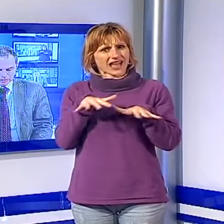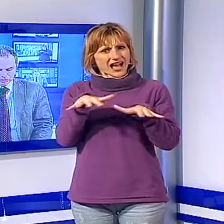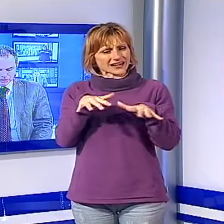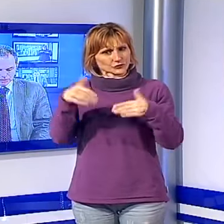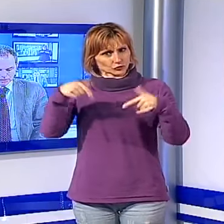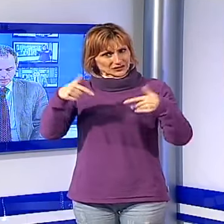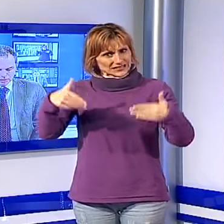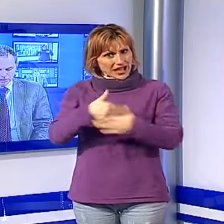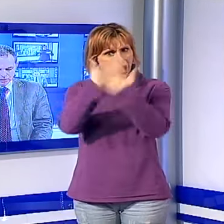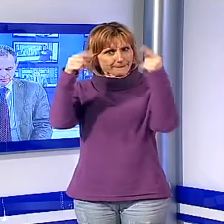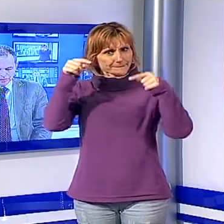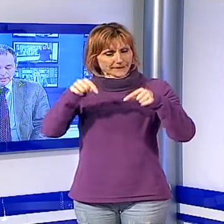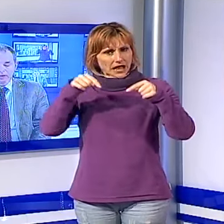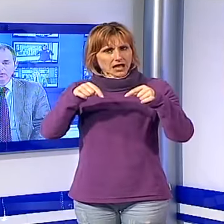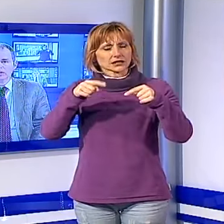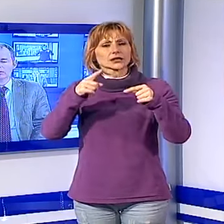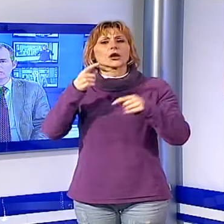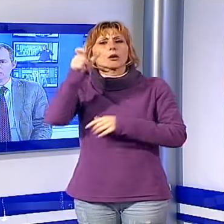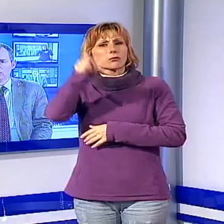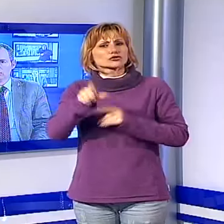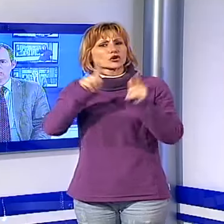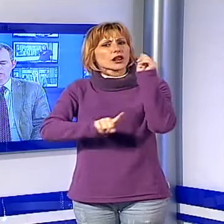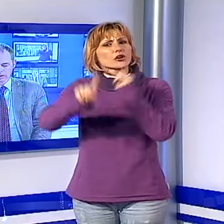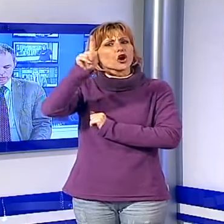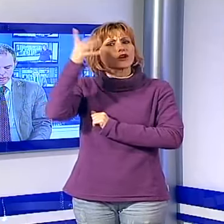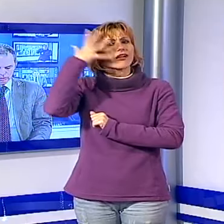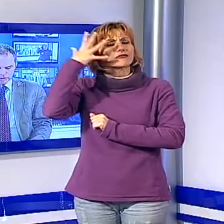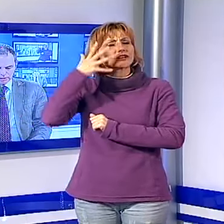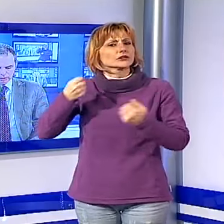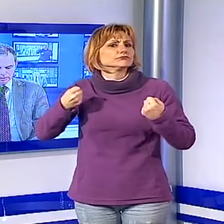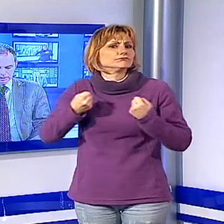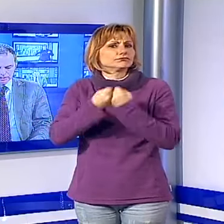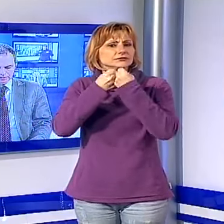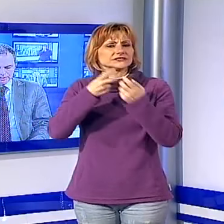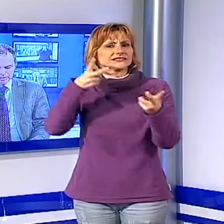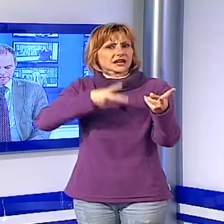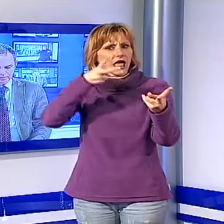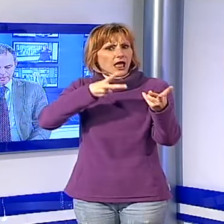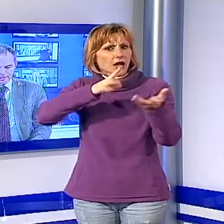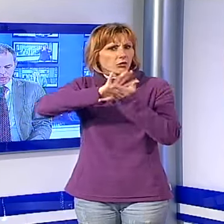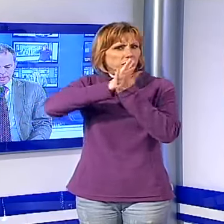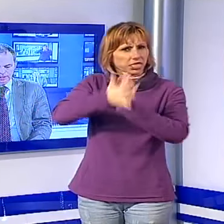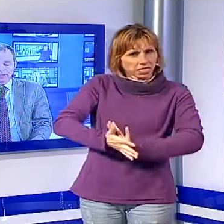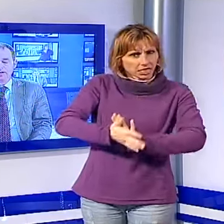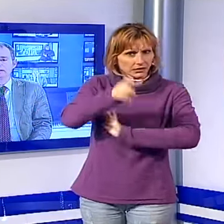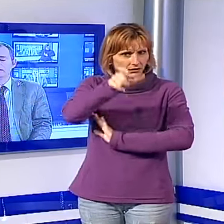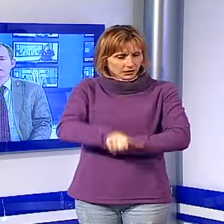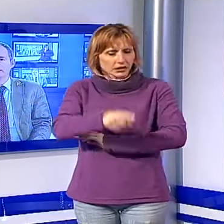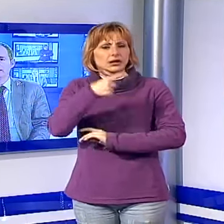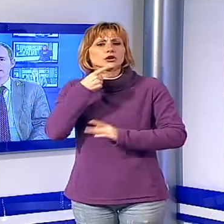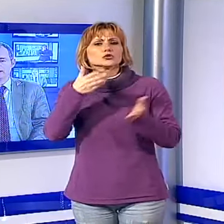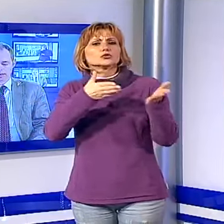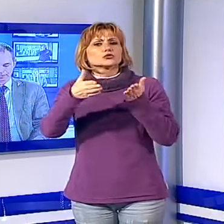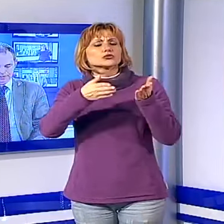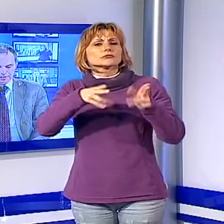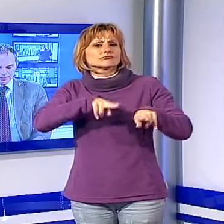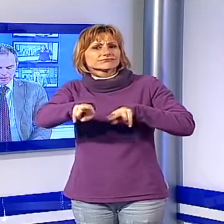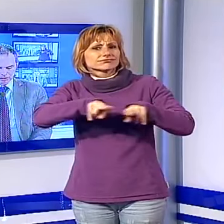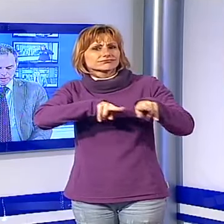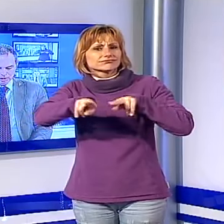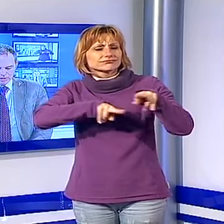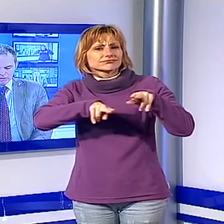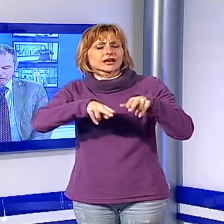mattina un cittadino nordafricano è stato travolto e ucciso da un treno mentre attraversava i binari sulla linea tirrenica a